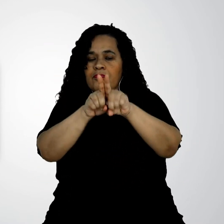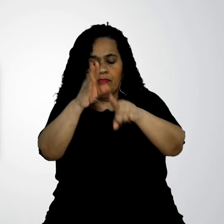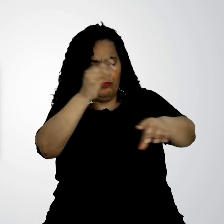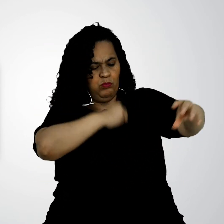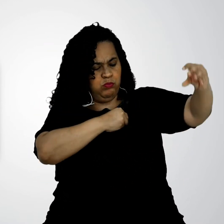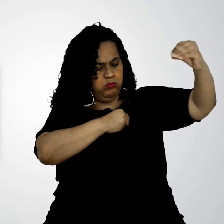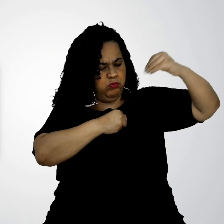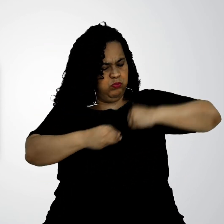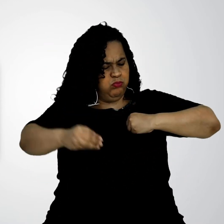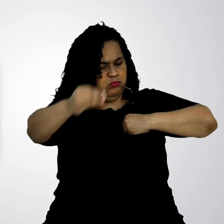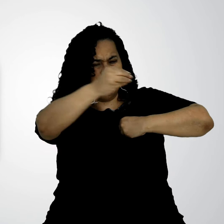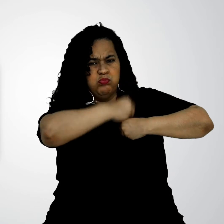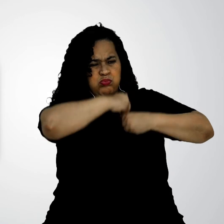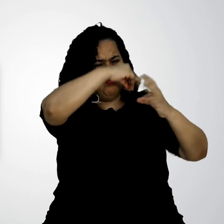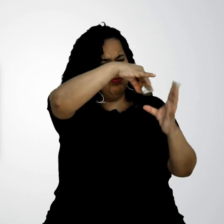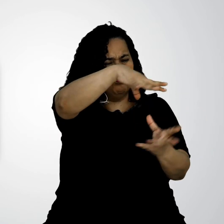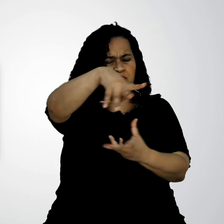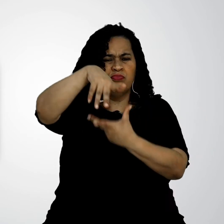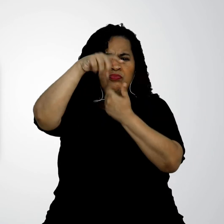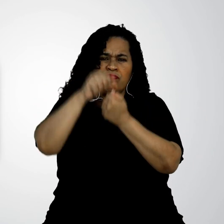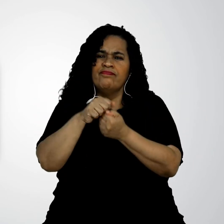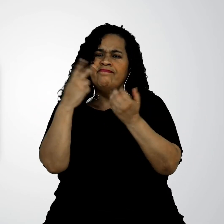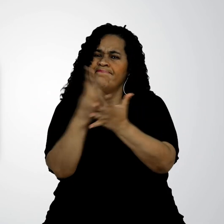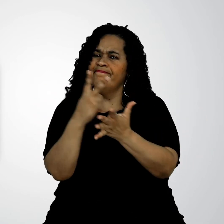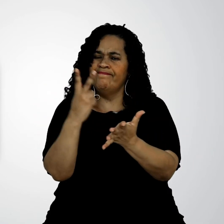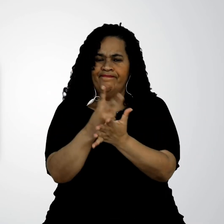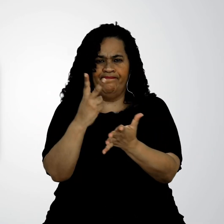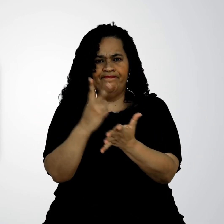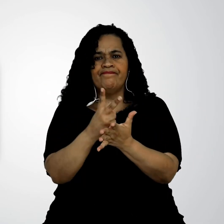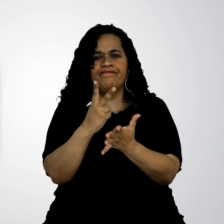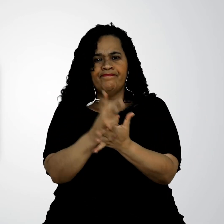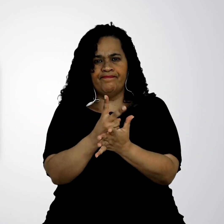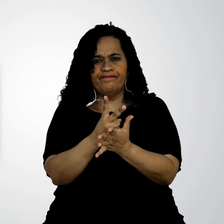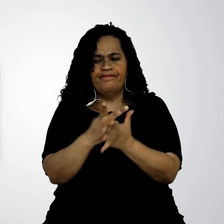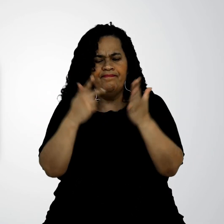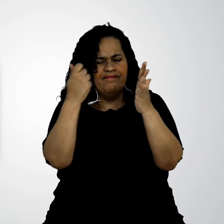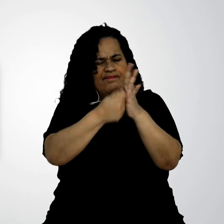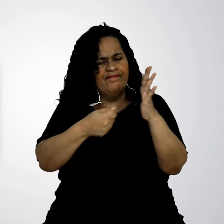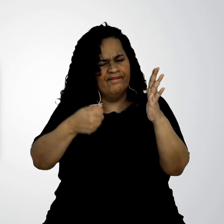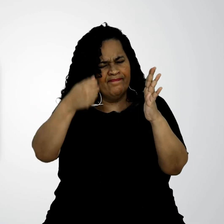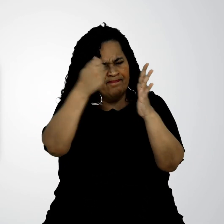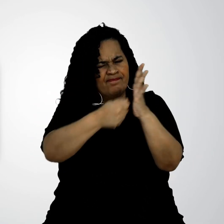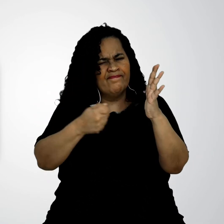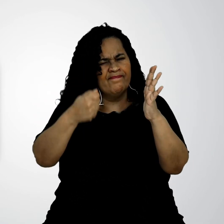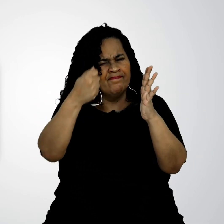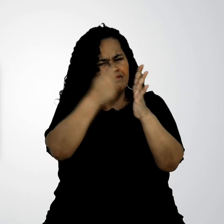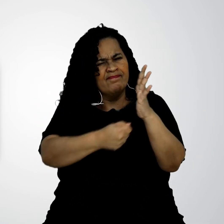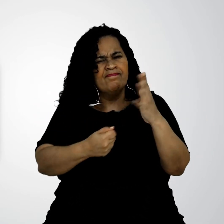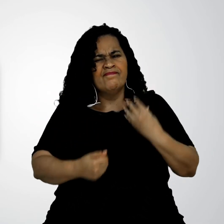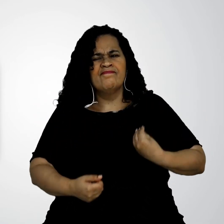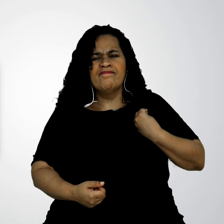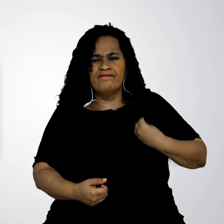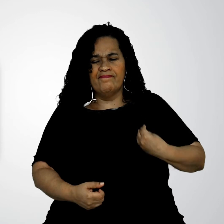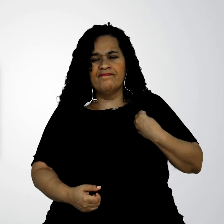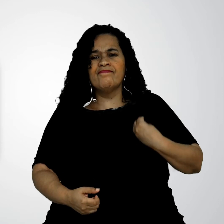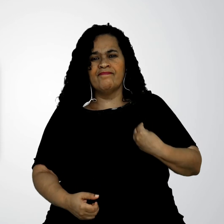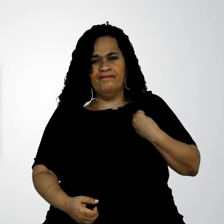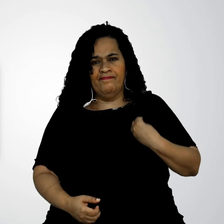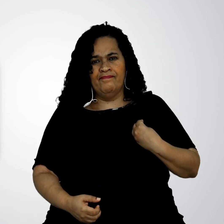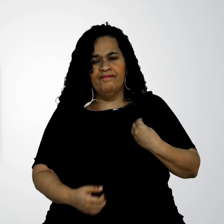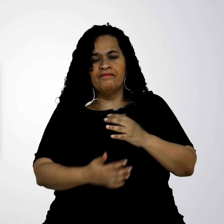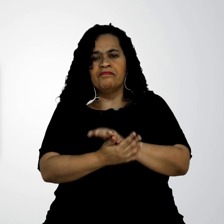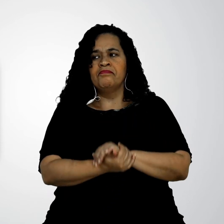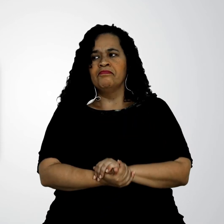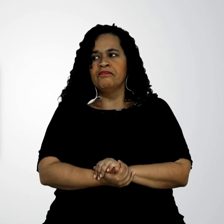humana, trouxe distorções à natureza humana e que lutas tremendas são enfrentadas nessa área aqui, que a gente precisa olhar com muito